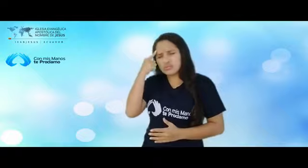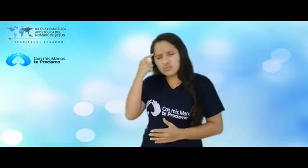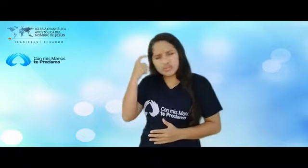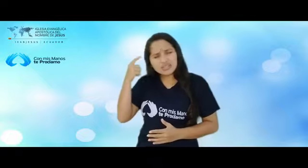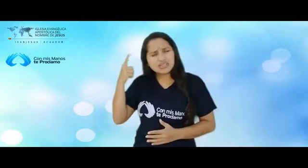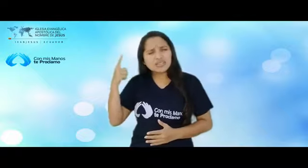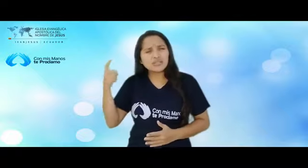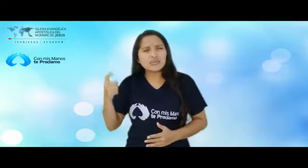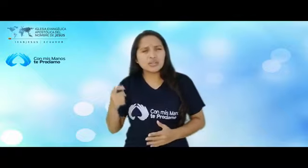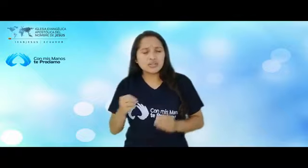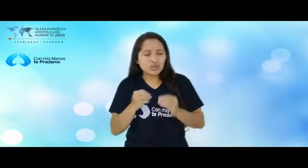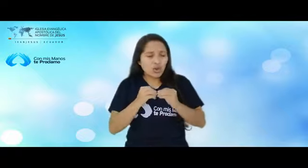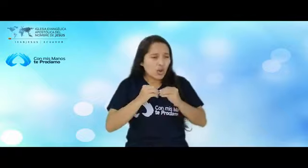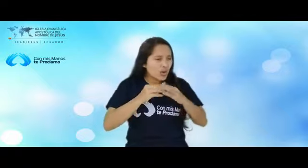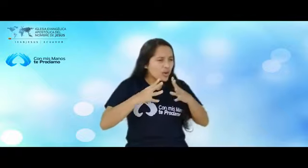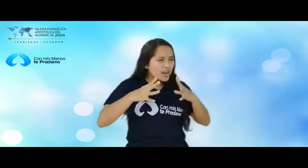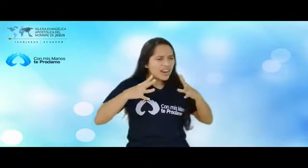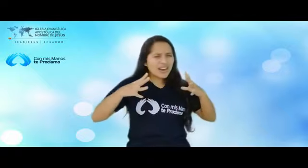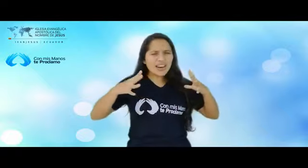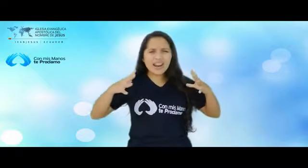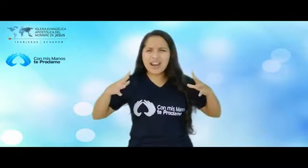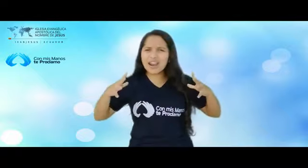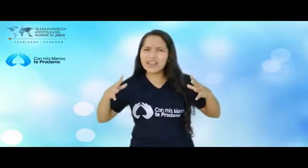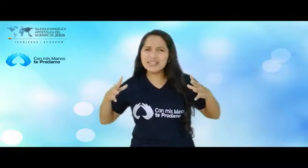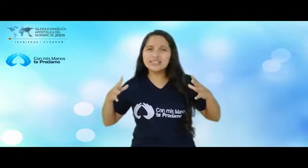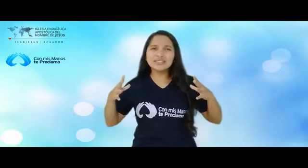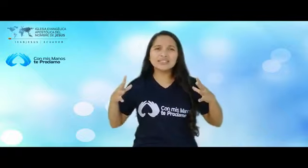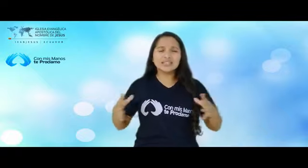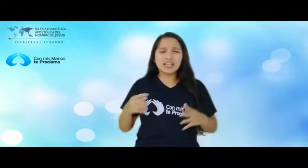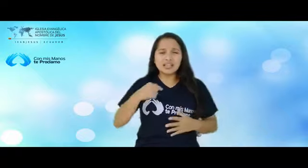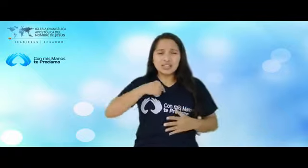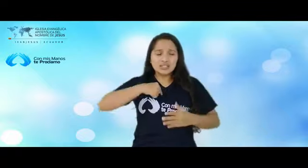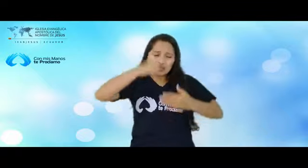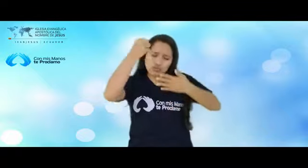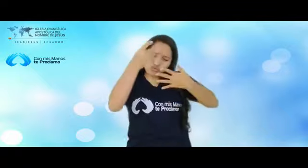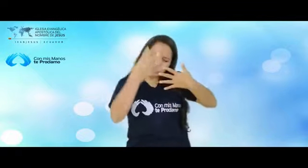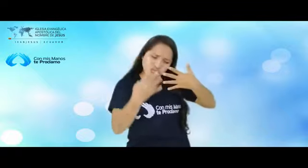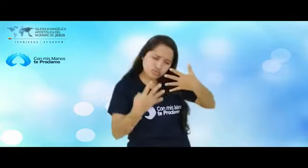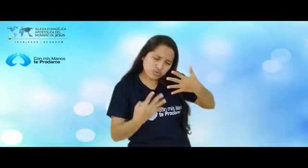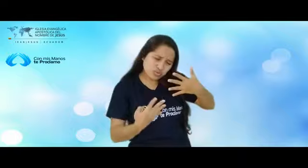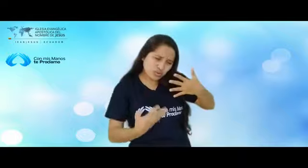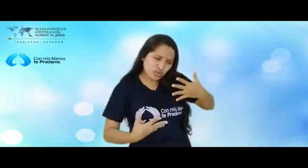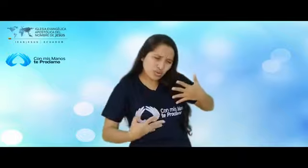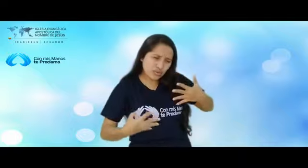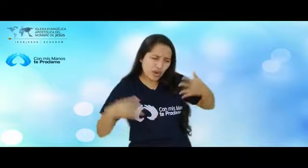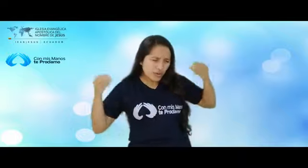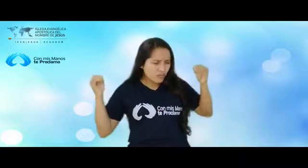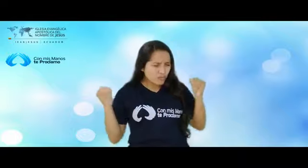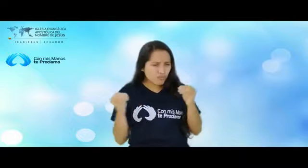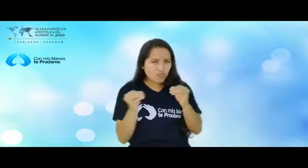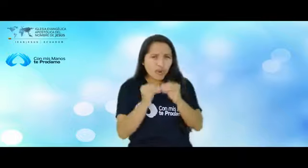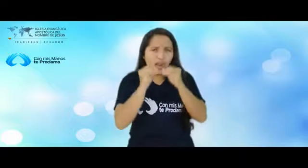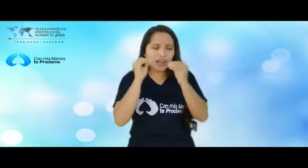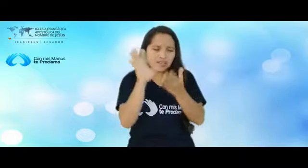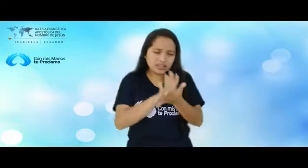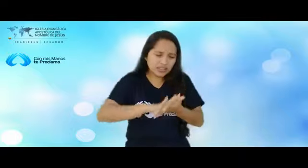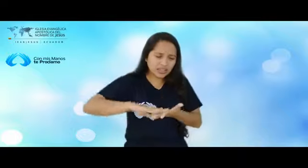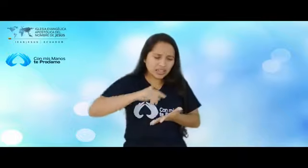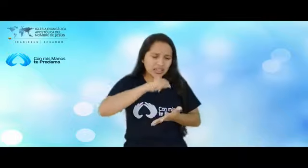pensamientos. Cuán grande es la suma de ellos. Si los enumero, se multiplican más que la